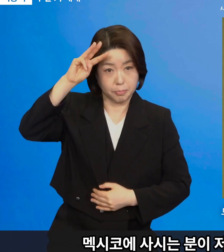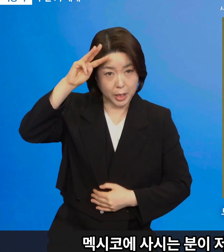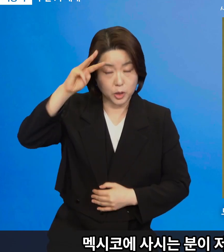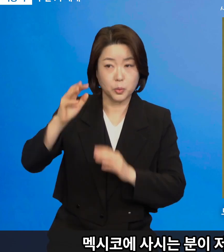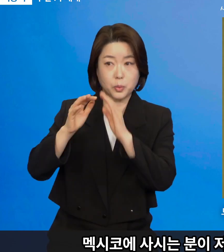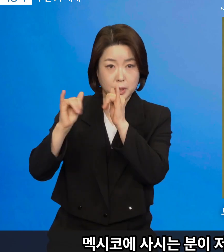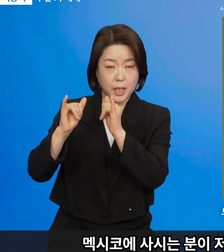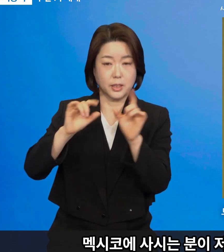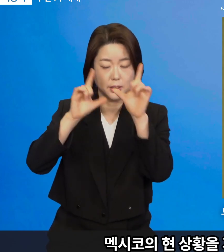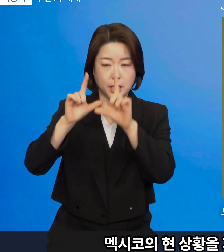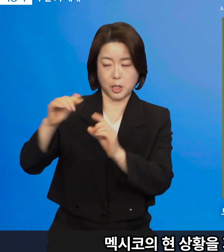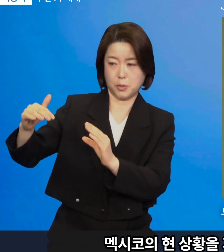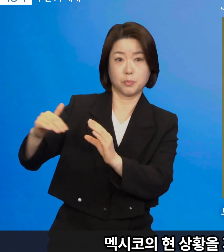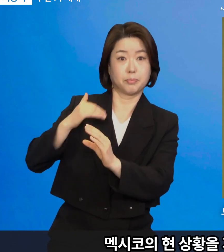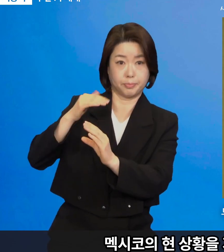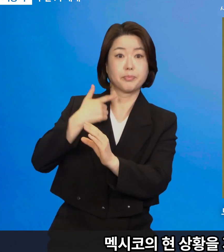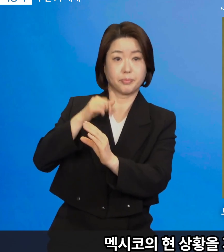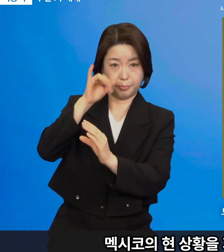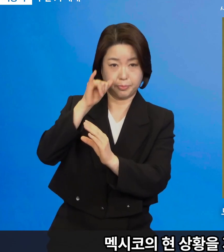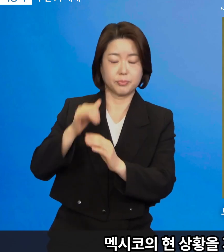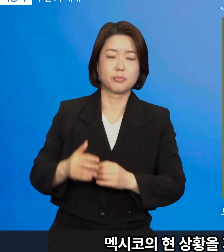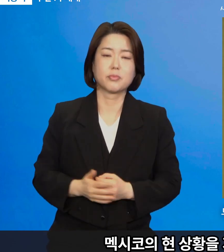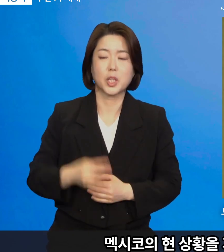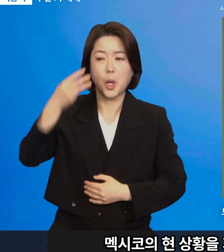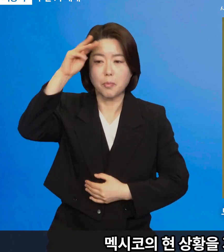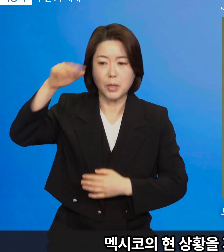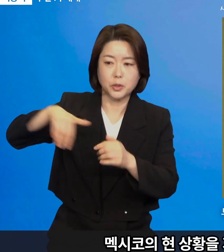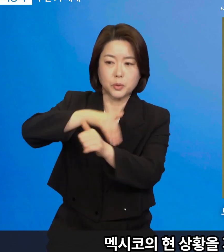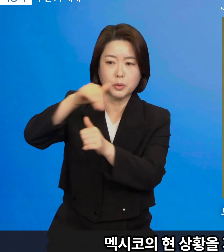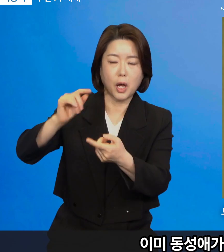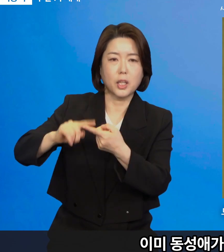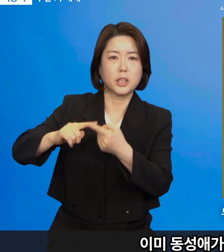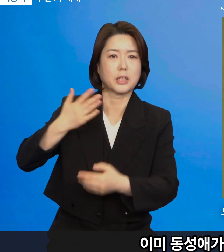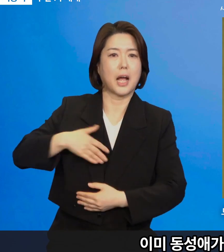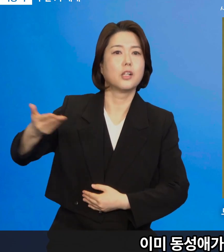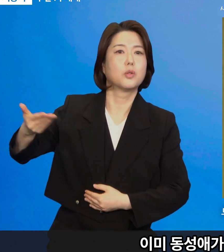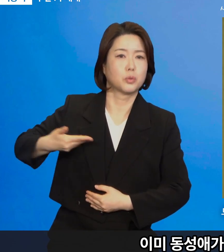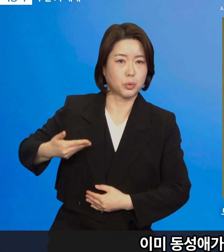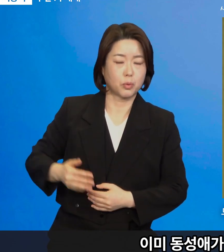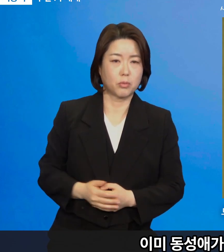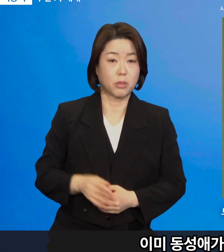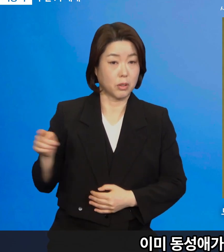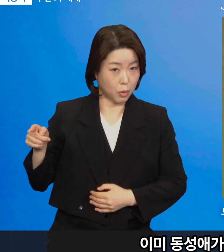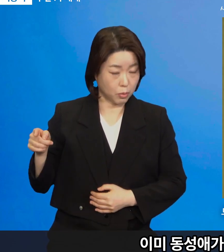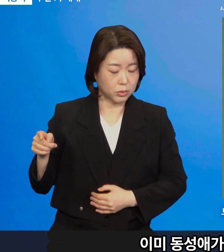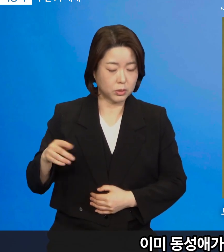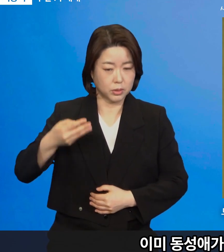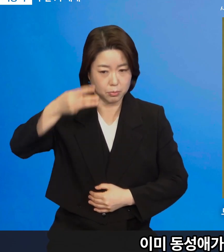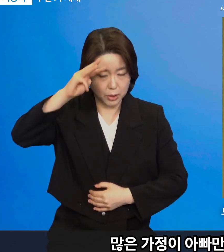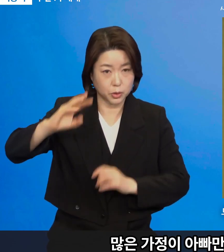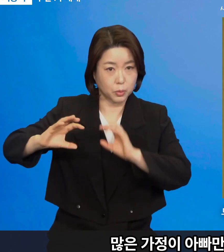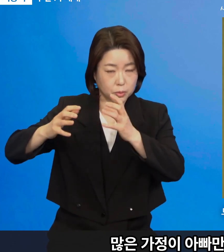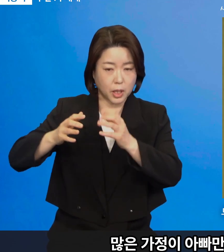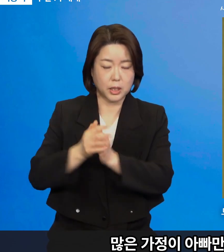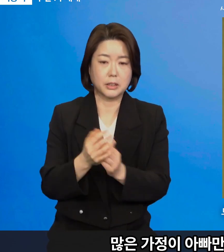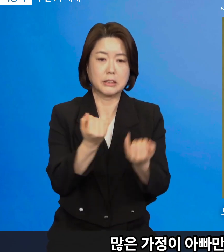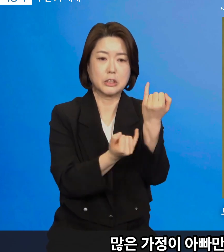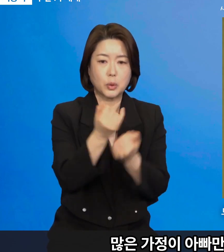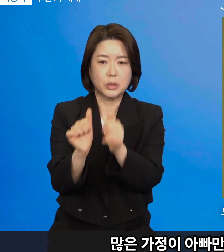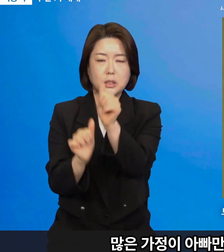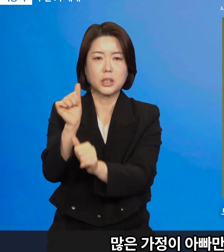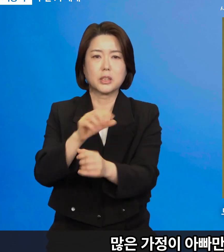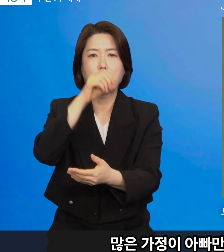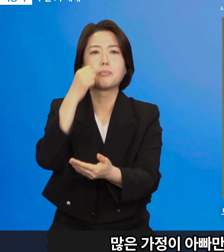이메일을 보내셔서 멕시코의 현 상황을 저에게 알려주셨어요. 이미 동성애가 합법화되어서 많은 가정이